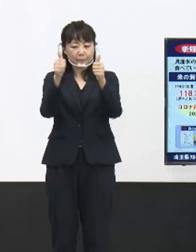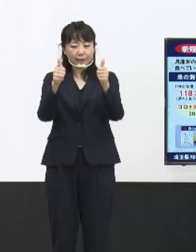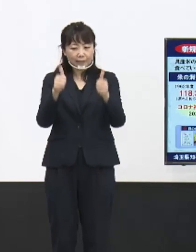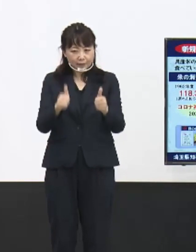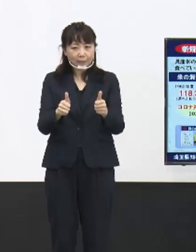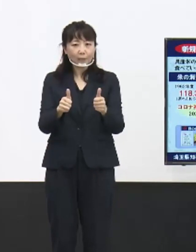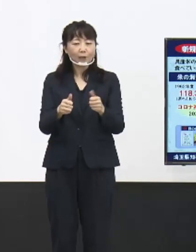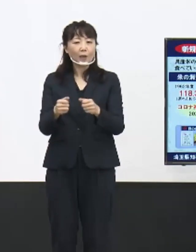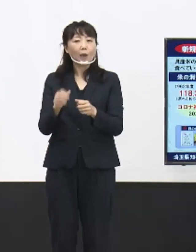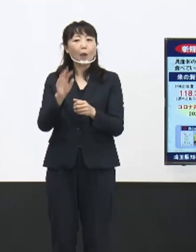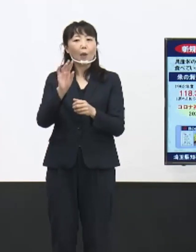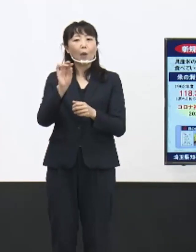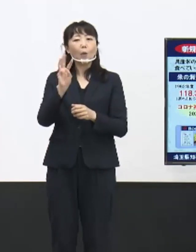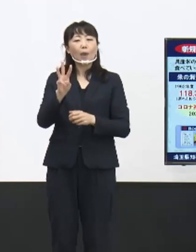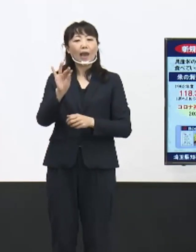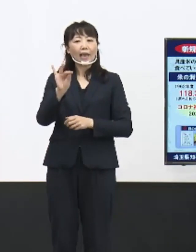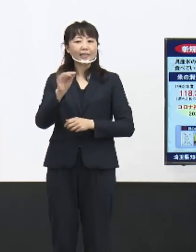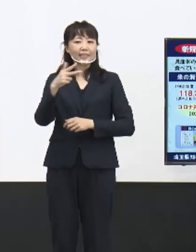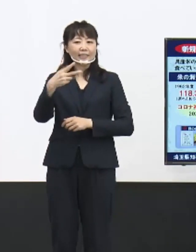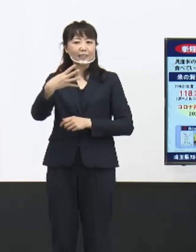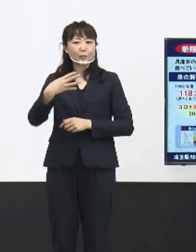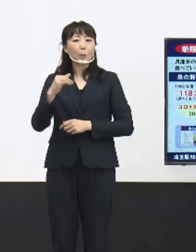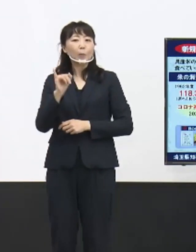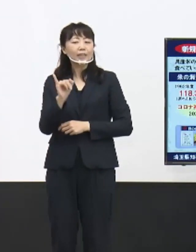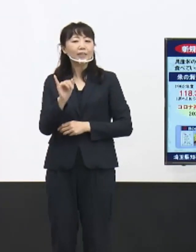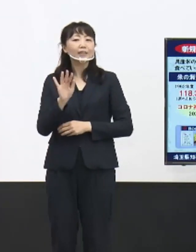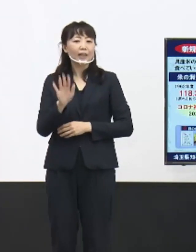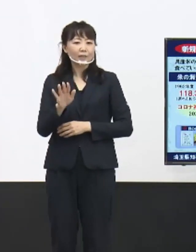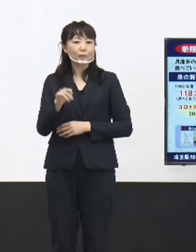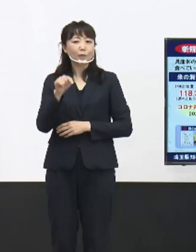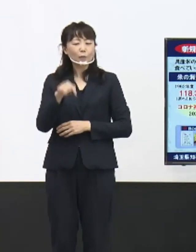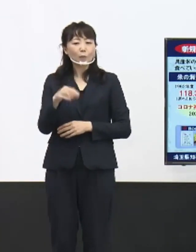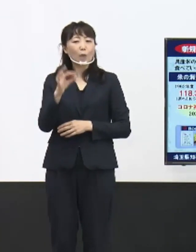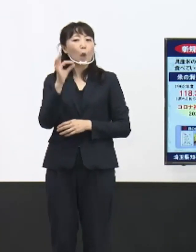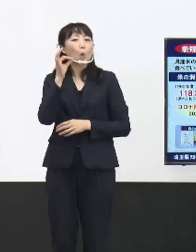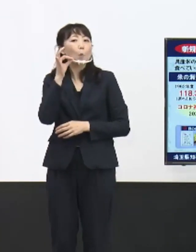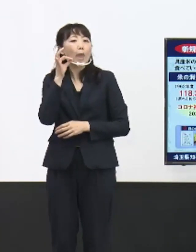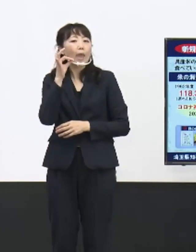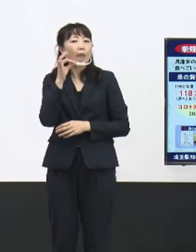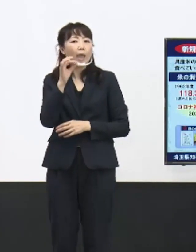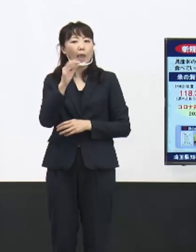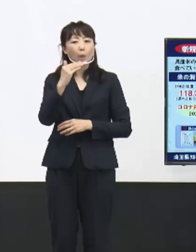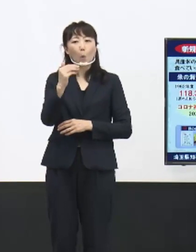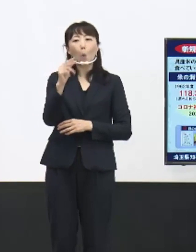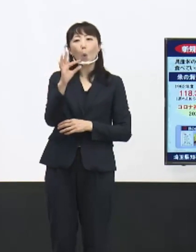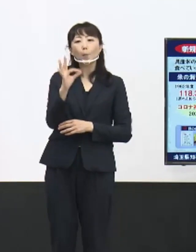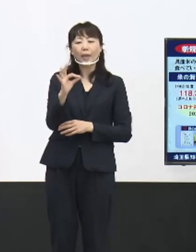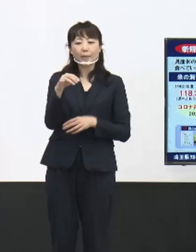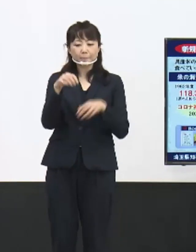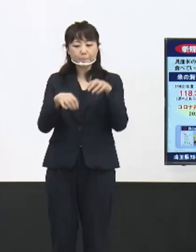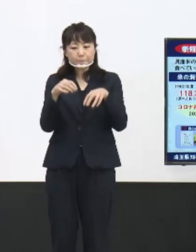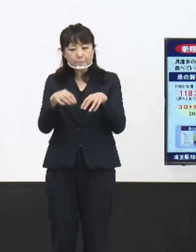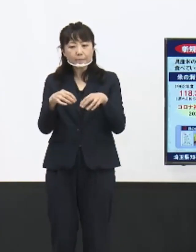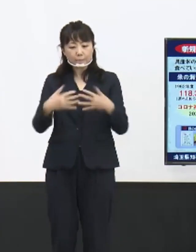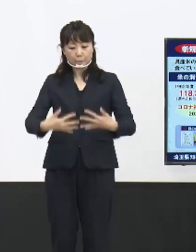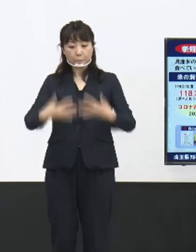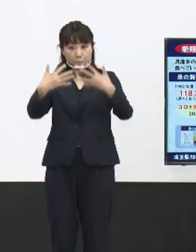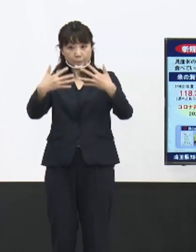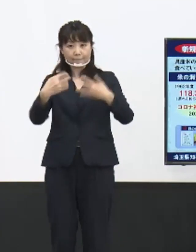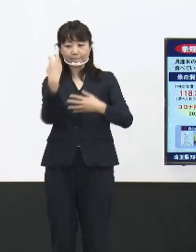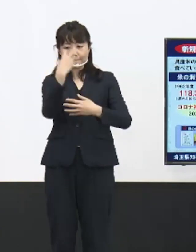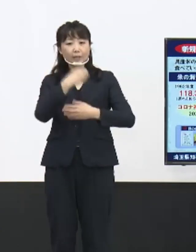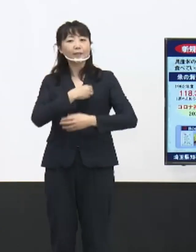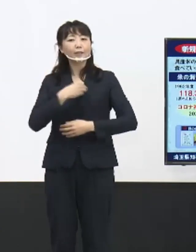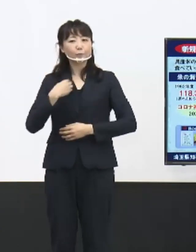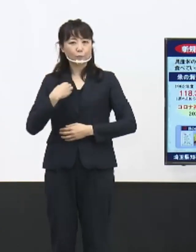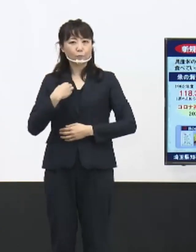ります。ここの中で、米と一文字、検索していただくと、確認をすることができます。検